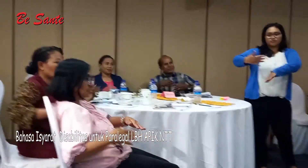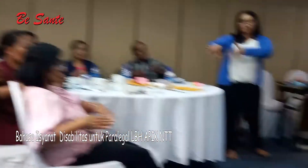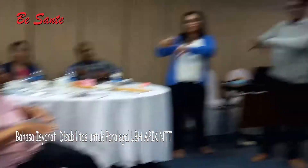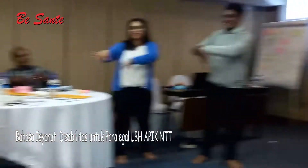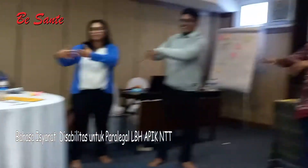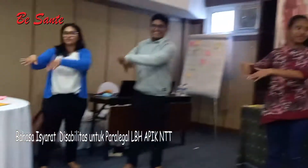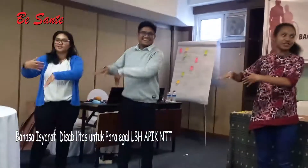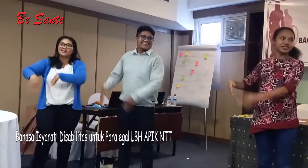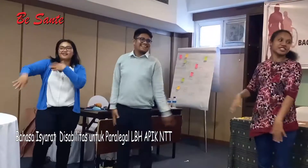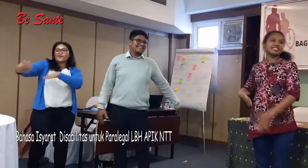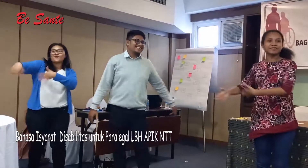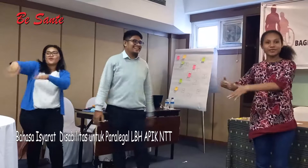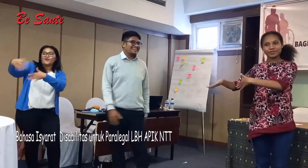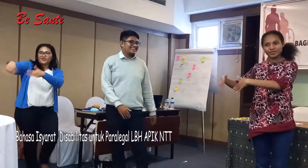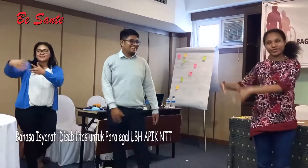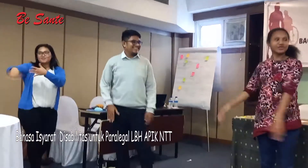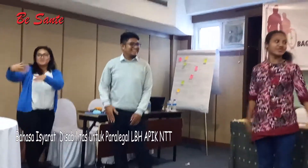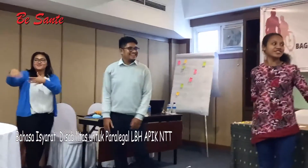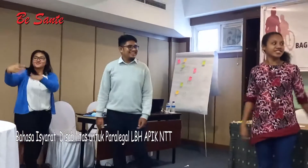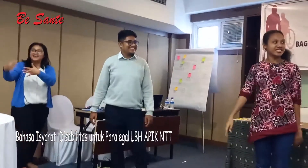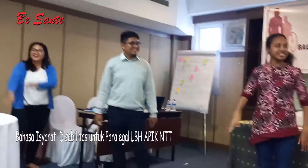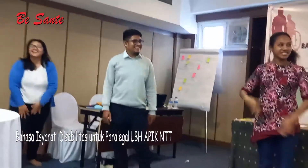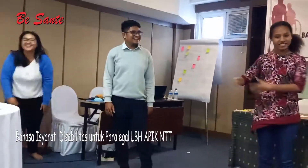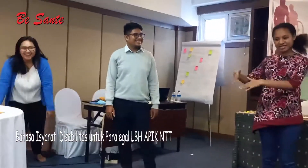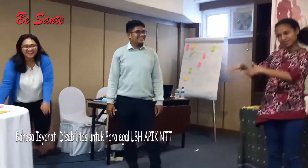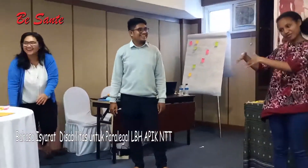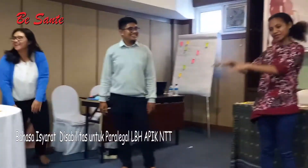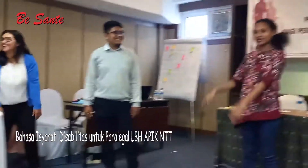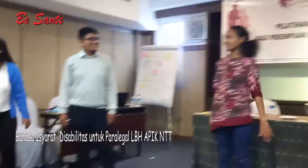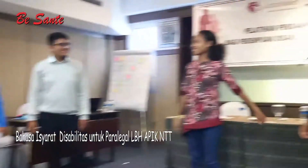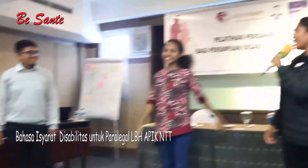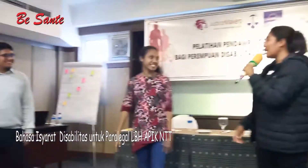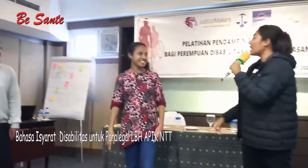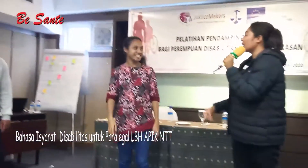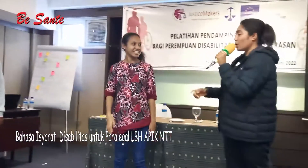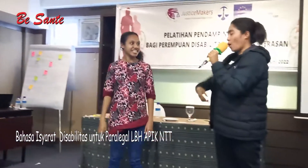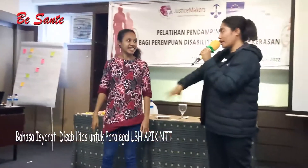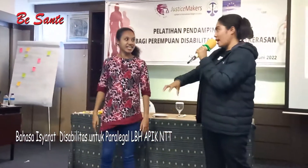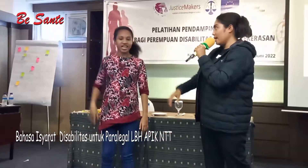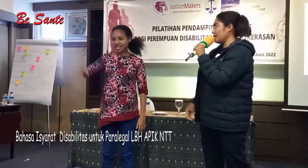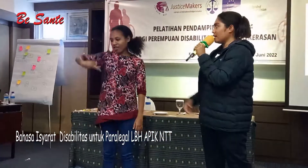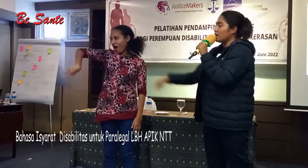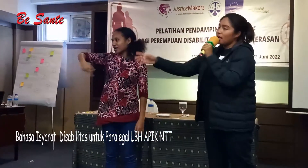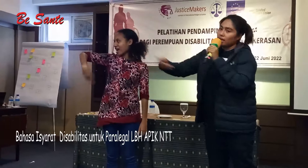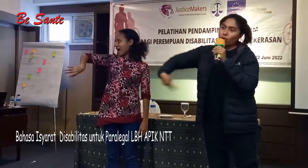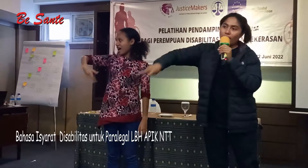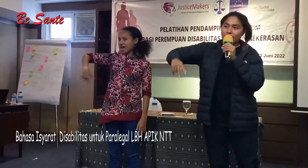Sepupu. Yo yo. Yo yo. Sepupu. Keluarga. Keluarga. Keluarga.